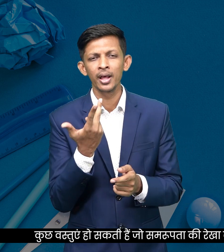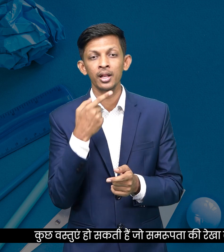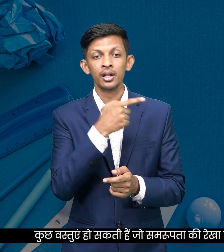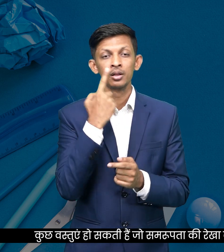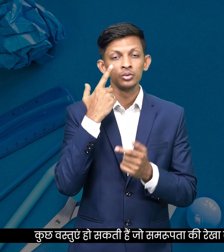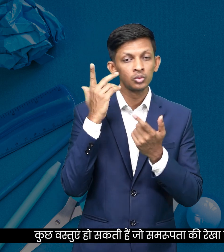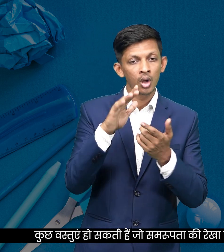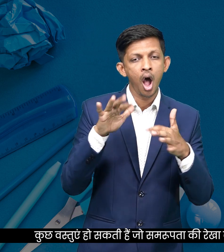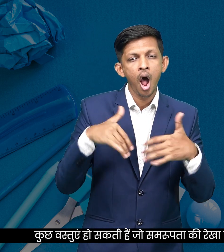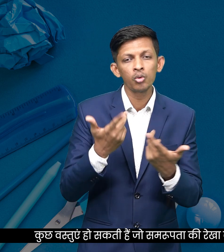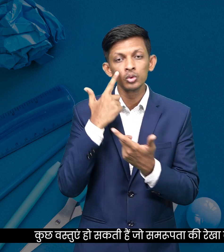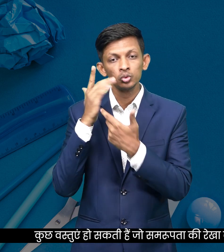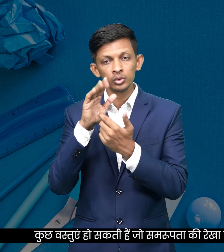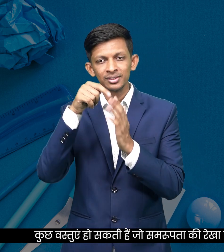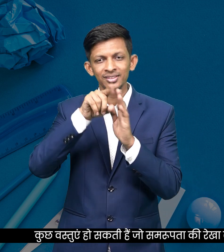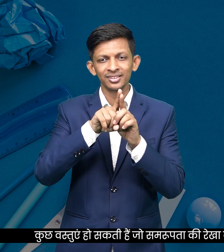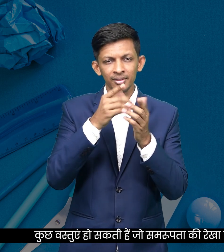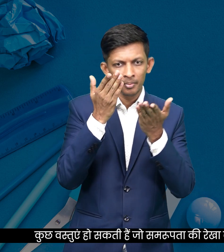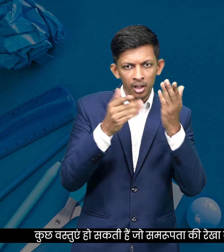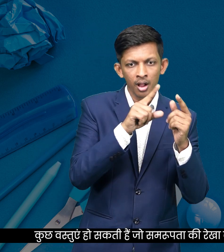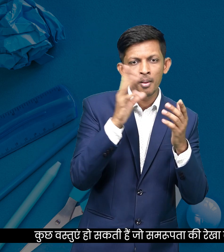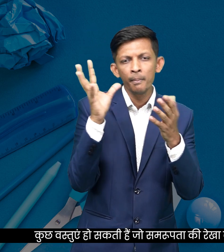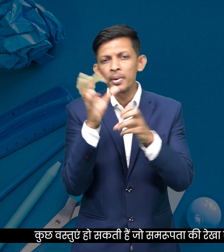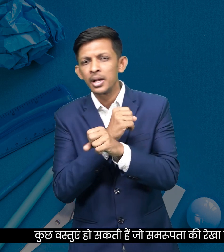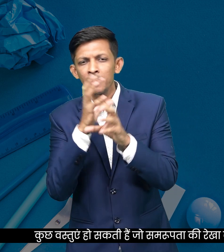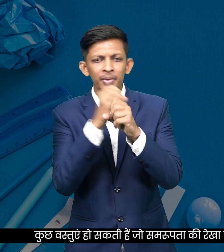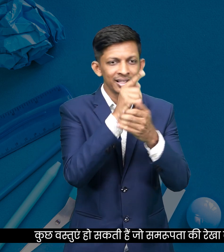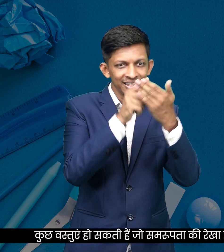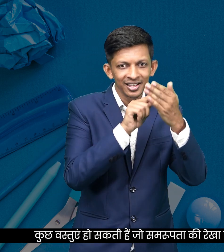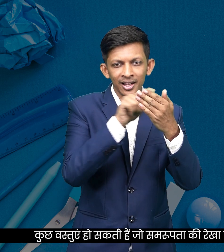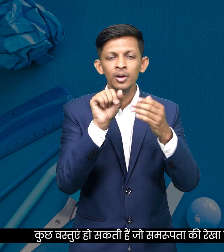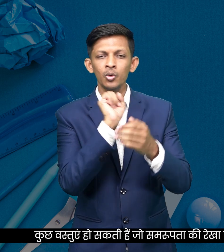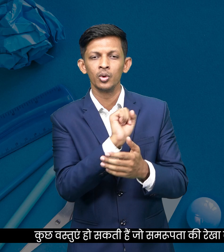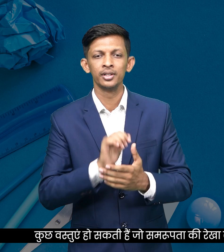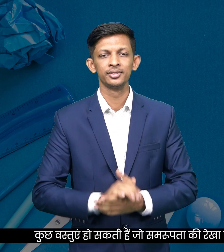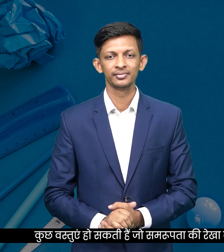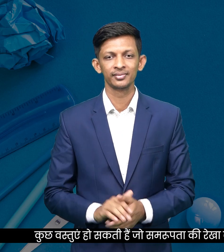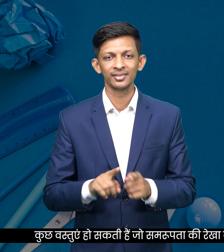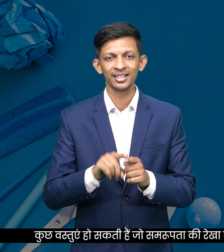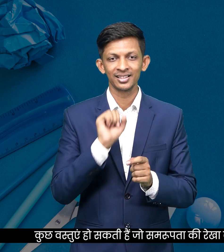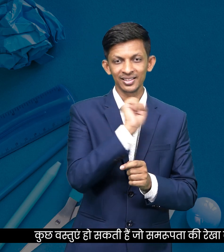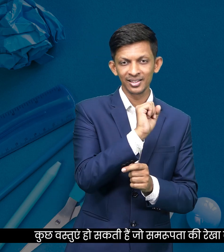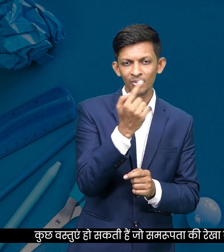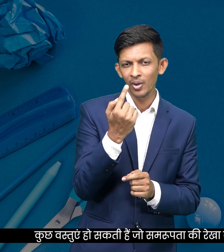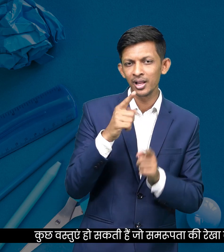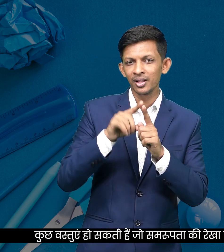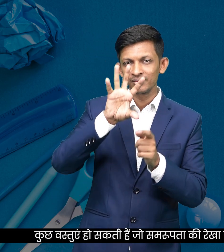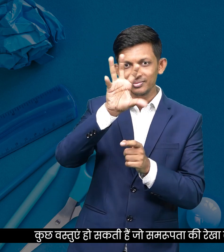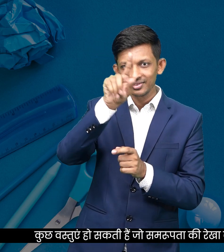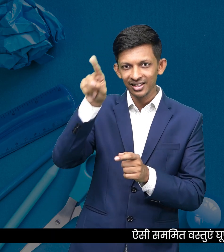वस्तुओं हो सकती है जो समरूपता की रेखा की अनुपस्थिति के बावजूद समरूपता दिखाती है।